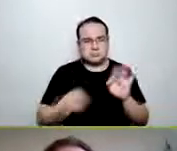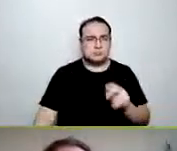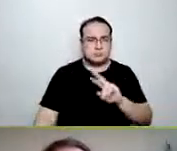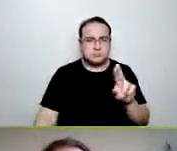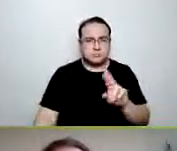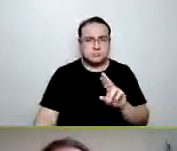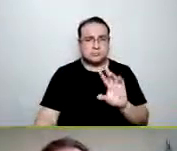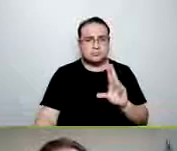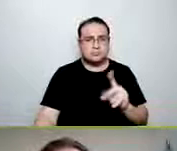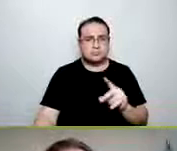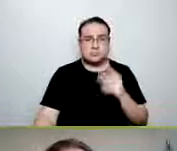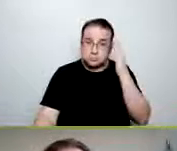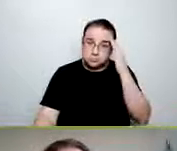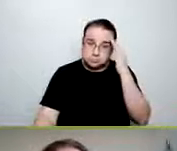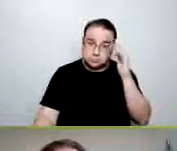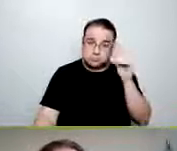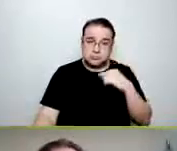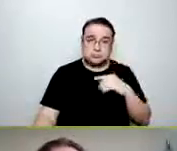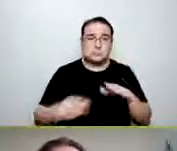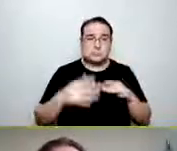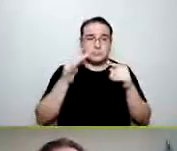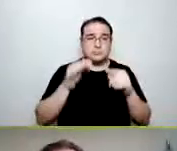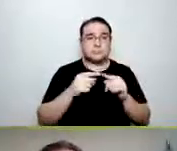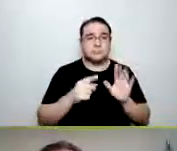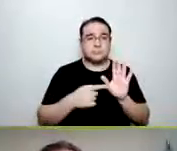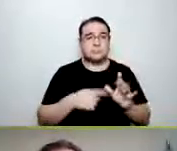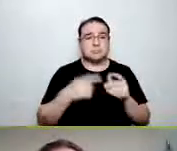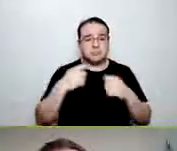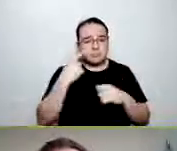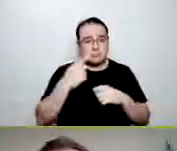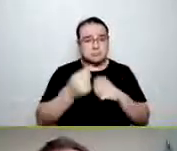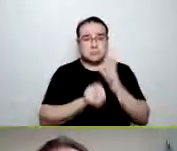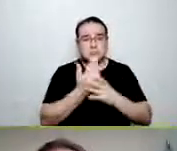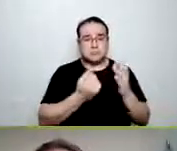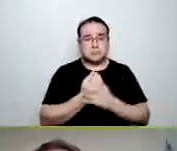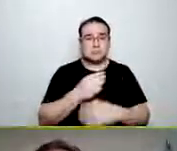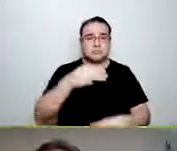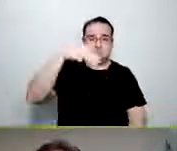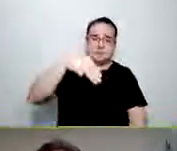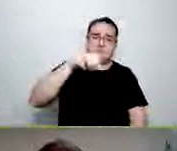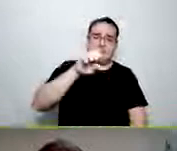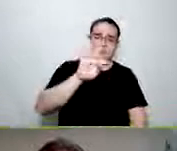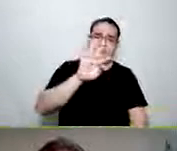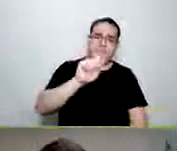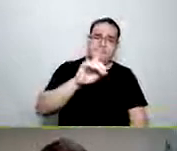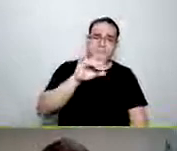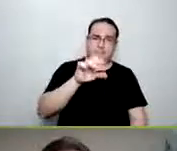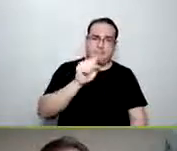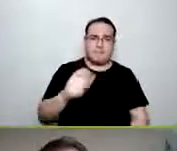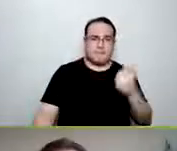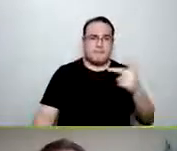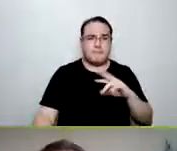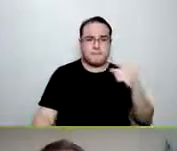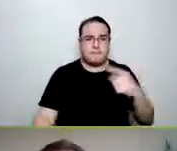aos arquivos e tal, para saber qual arquivo é qual. E nós precisamos criar metadados, é outro aspecto que eu vou falar mais um